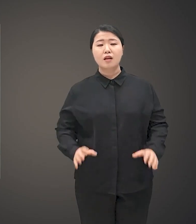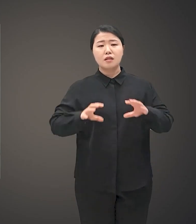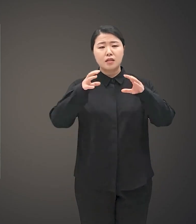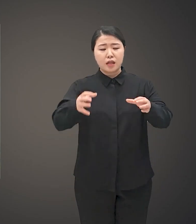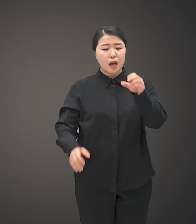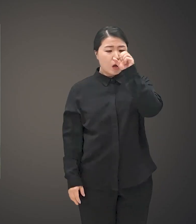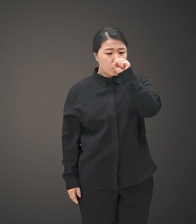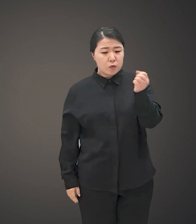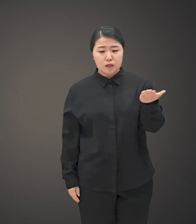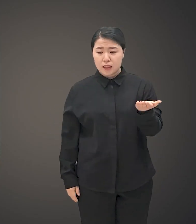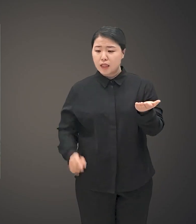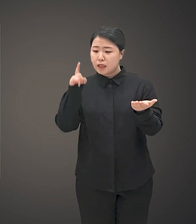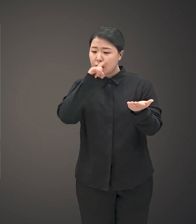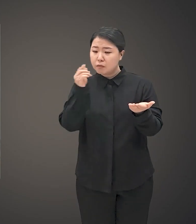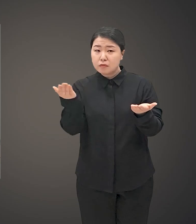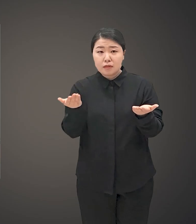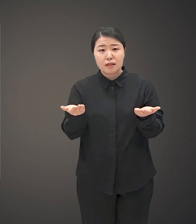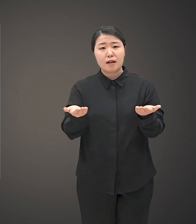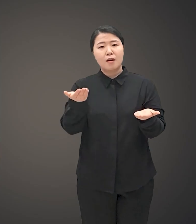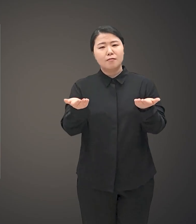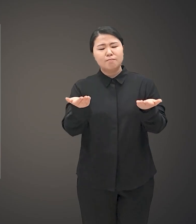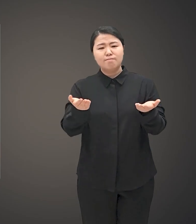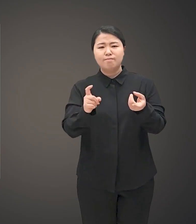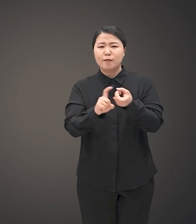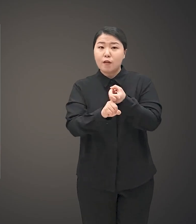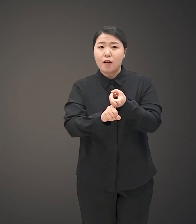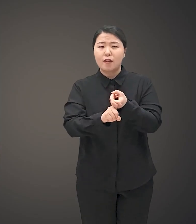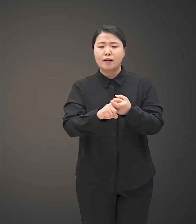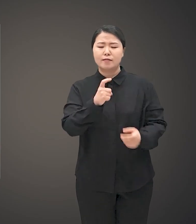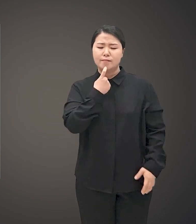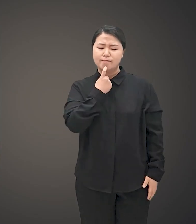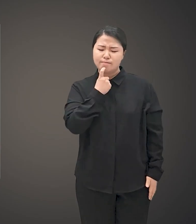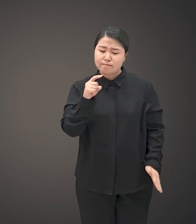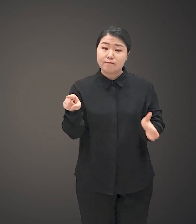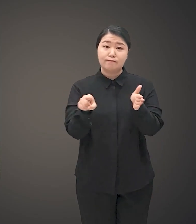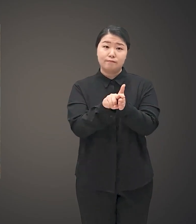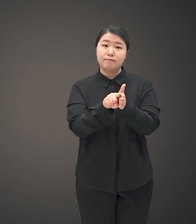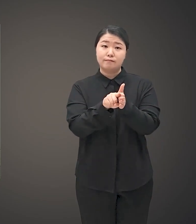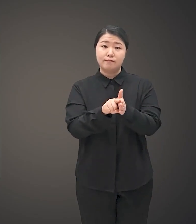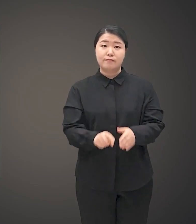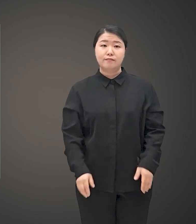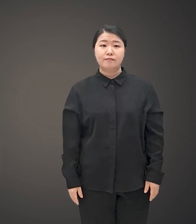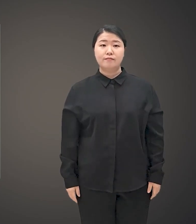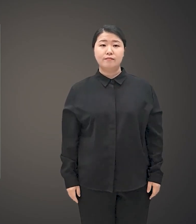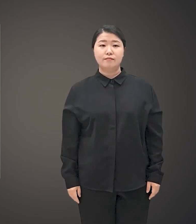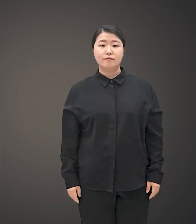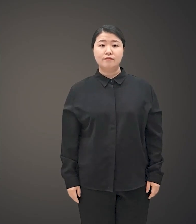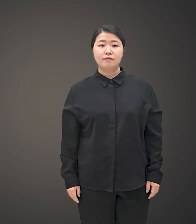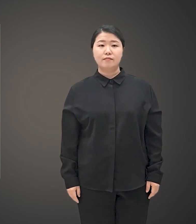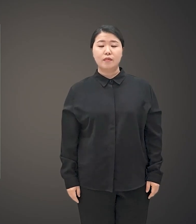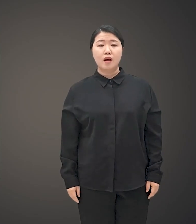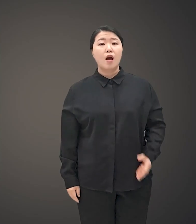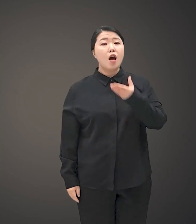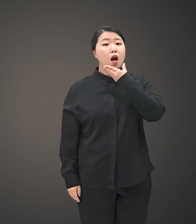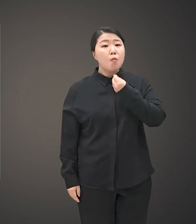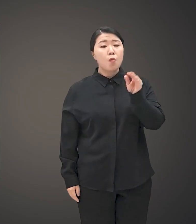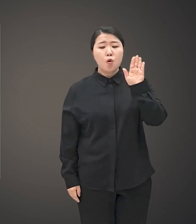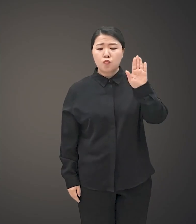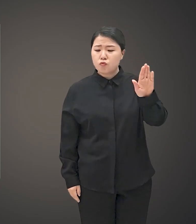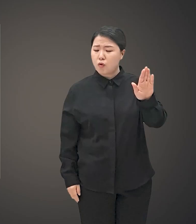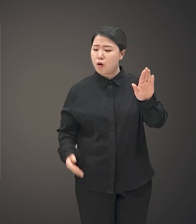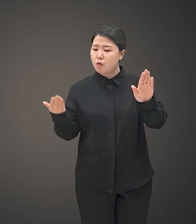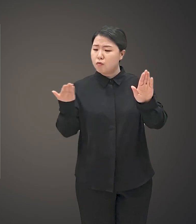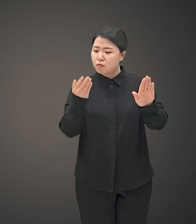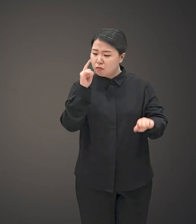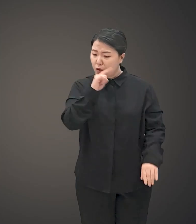세상엔 기쁨과 슬픔이 정확히 균형을 이루고 있을 거라는 생각을 멈출 수가 없어. 기분이 좋고 행복하다고